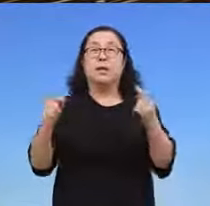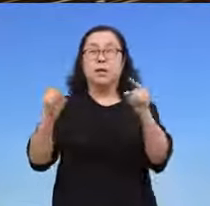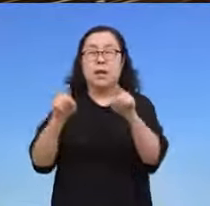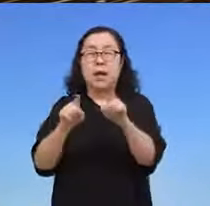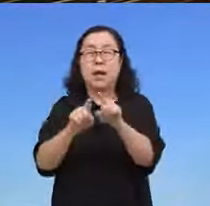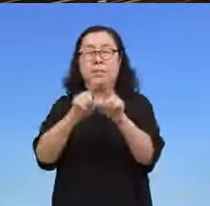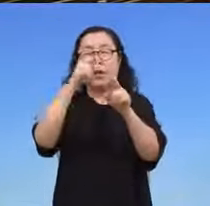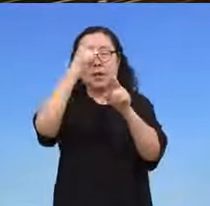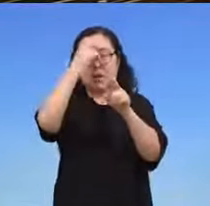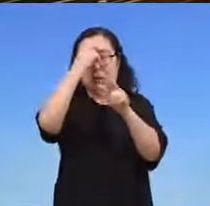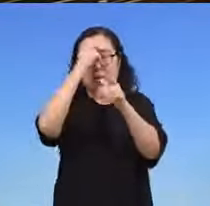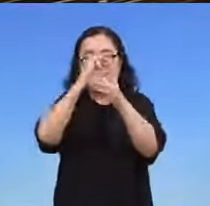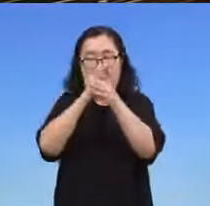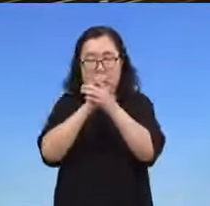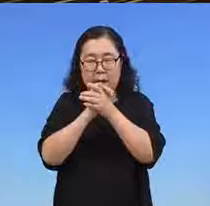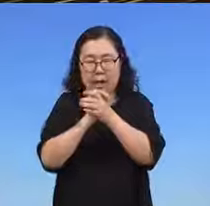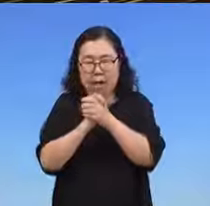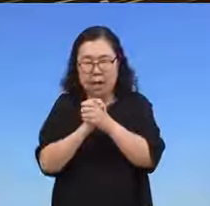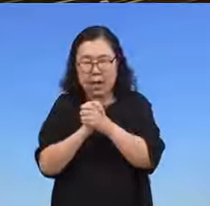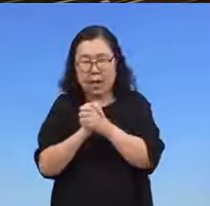우리 함께 기도해.